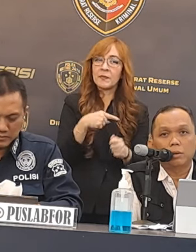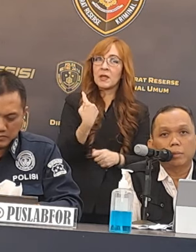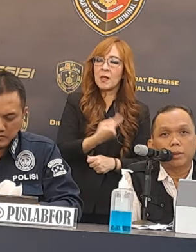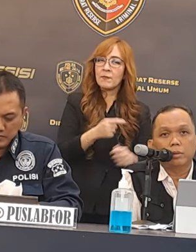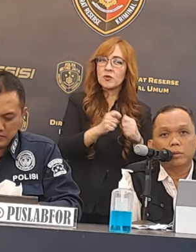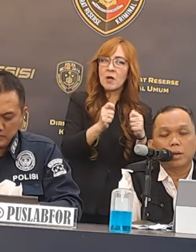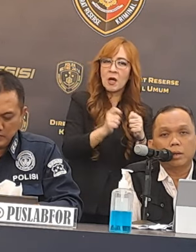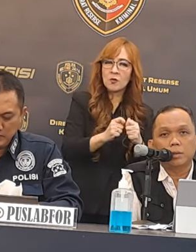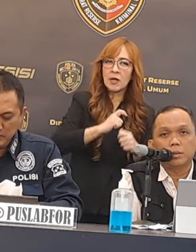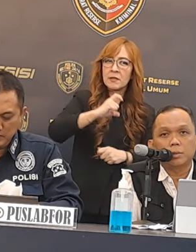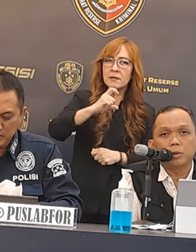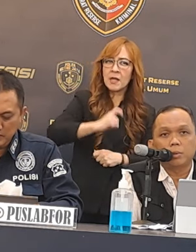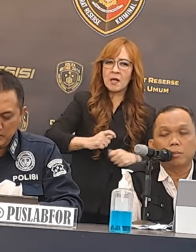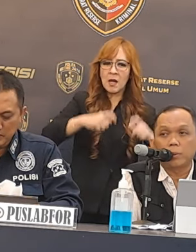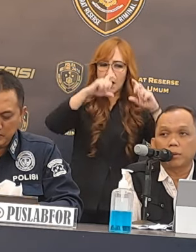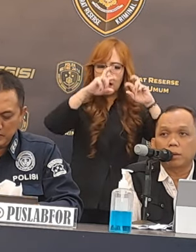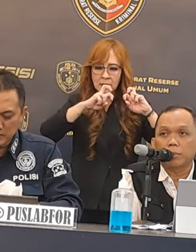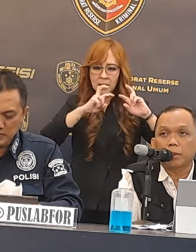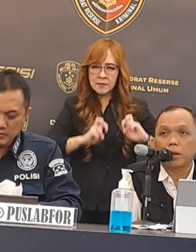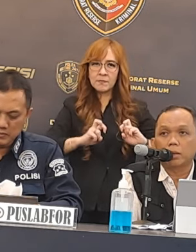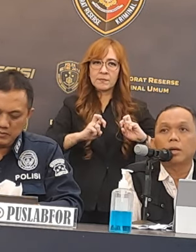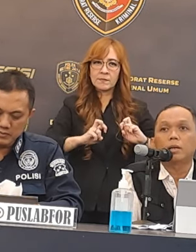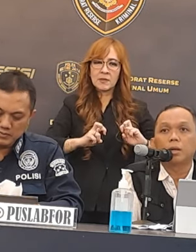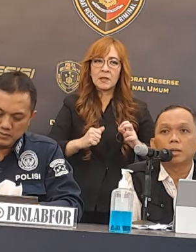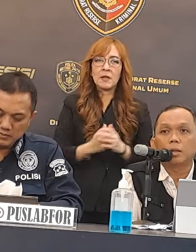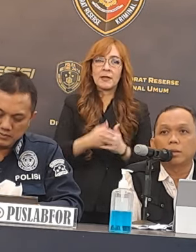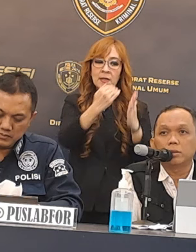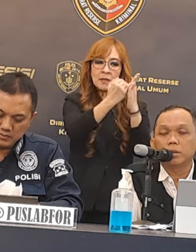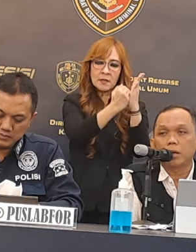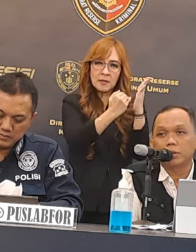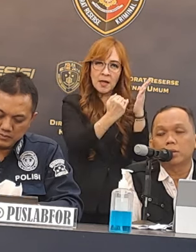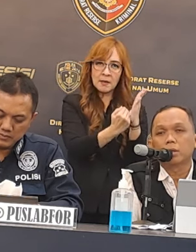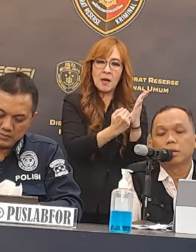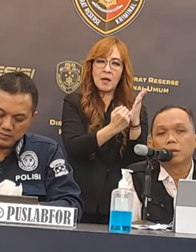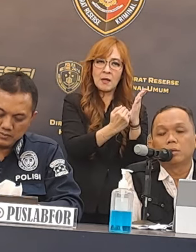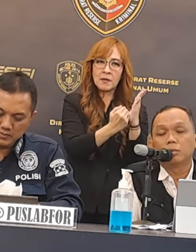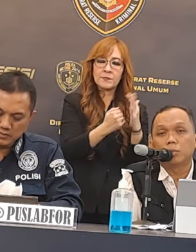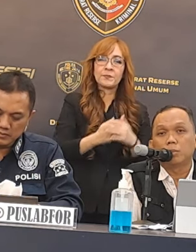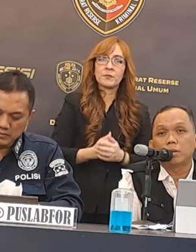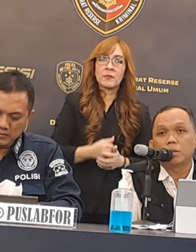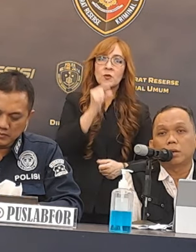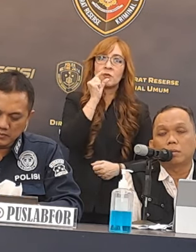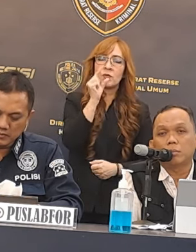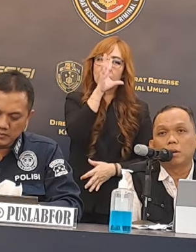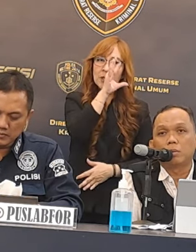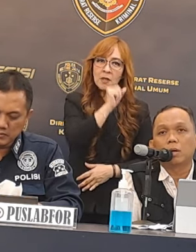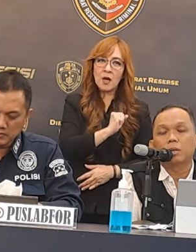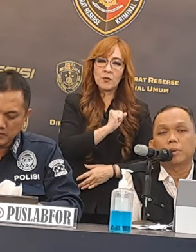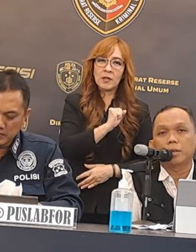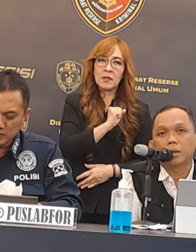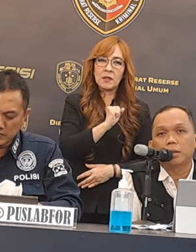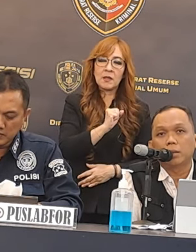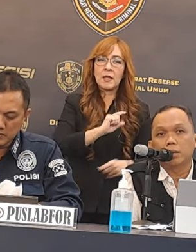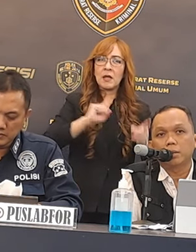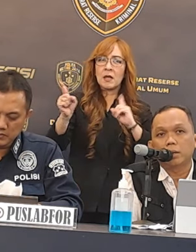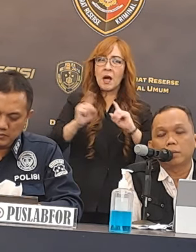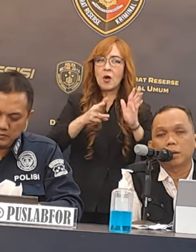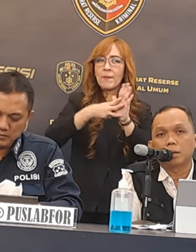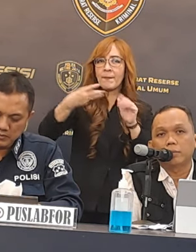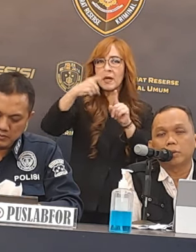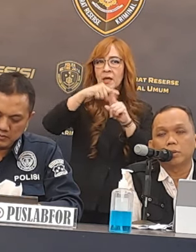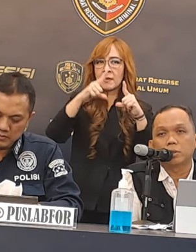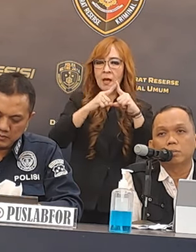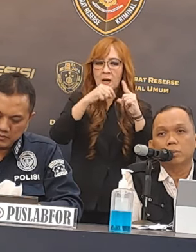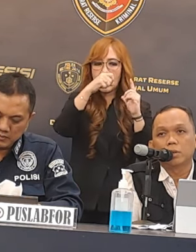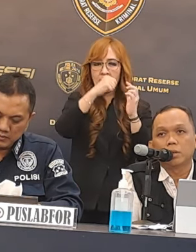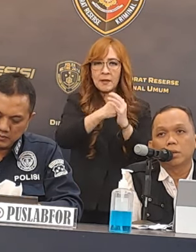juga lakukan metode analisis berupa pemeriksaan metadata dan analisis hash untuk memastikan bahwa metadata yang